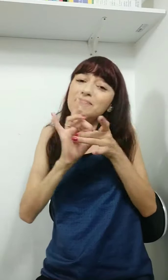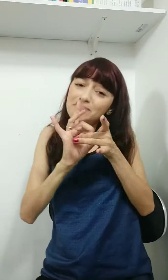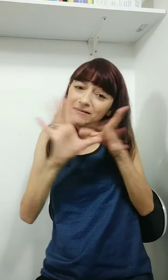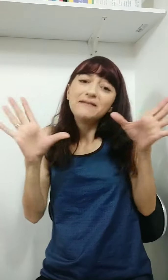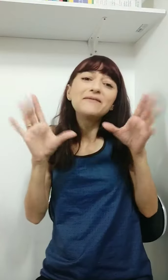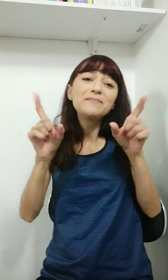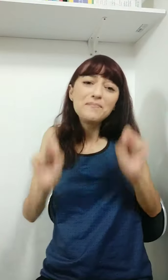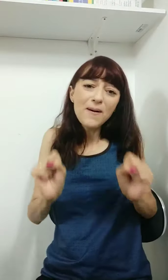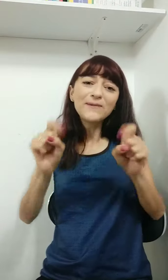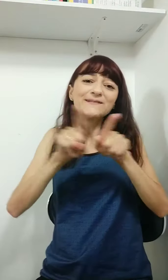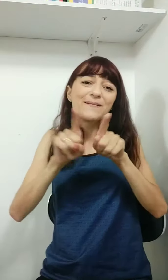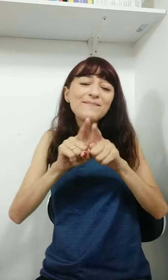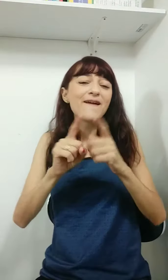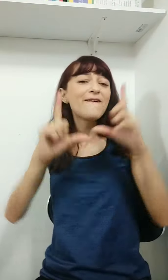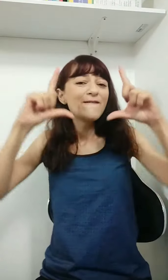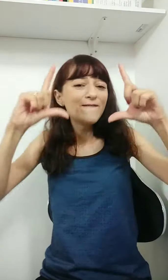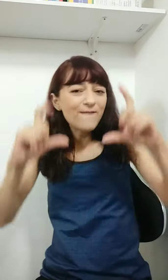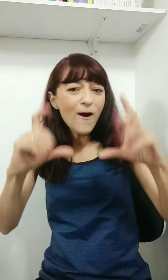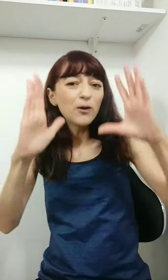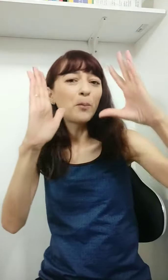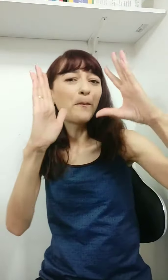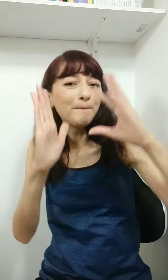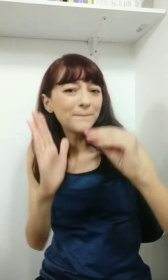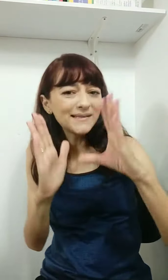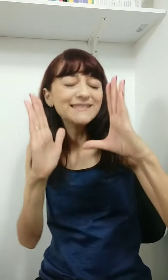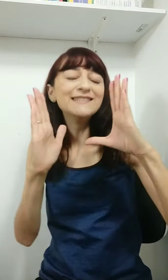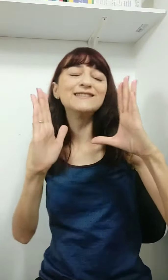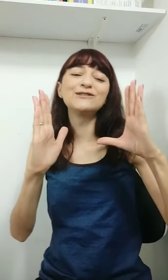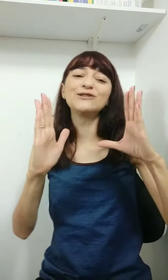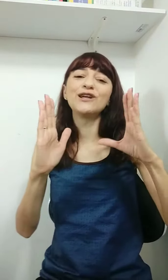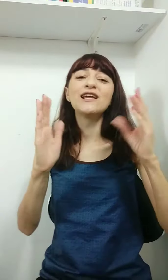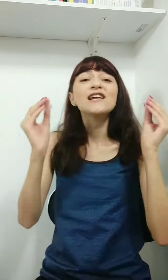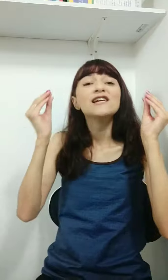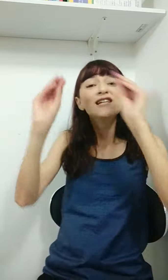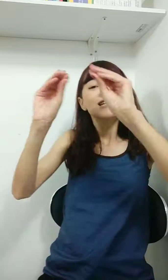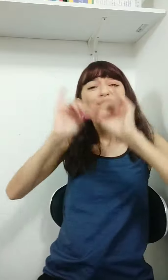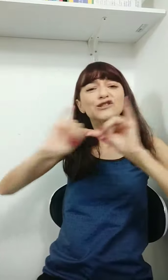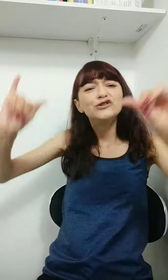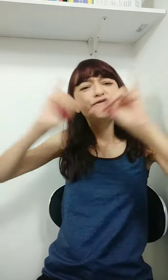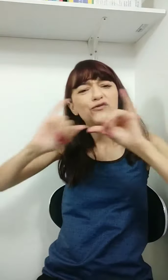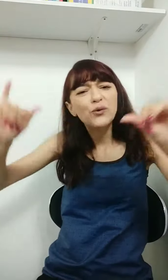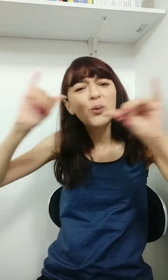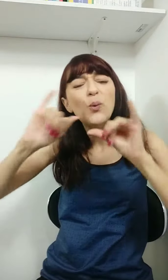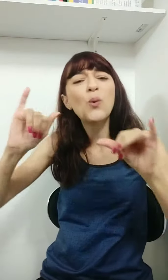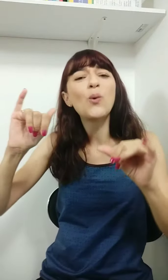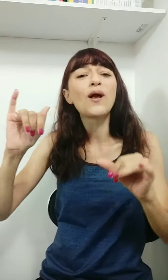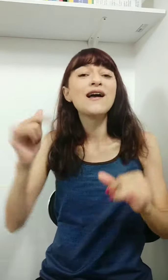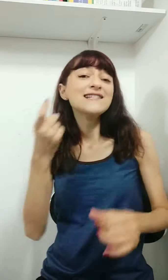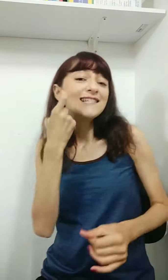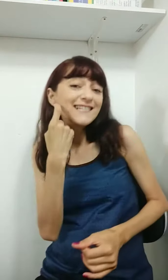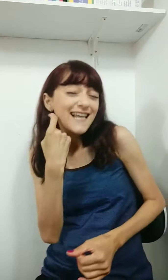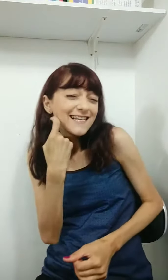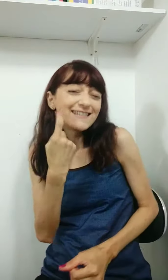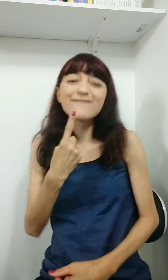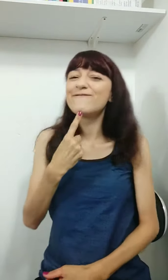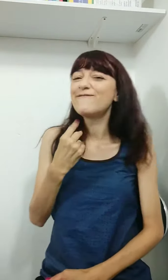reposto depois. Se vocês quiserem tirar um print da tela, né? Postarem aí, me marcarem, tá? Que ajuda também a gente divulgar,